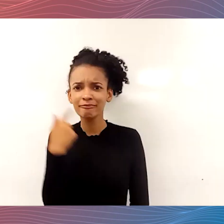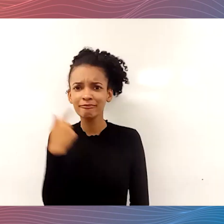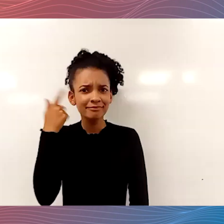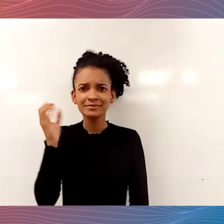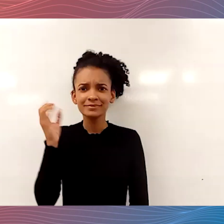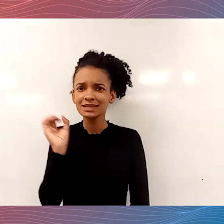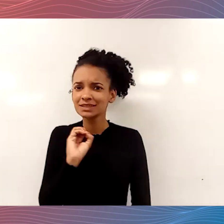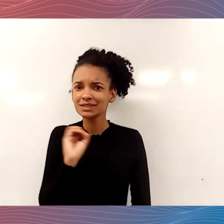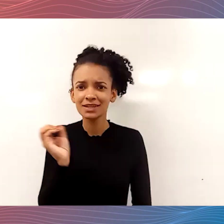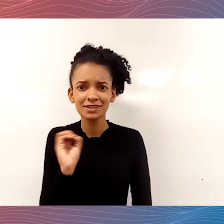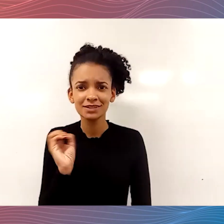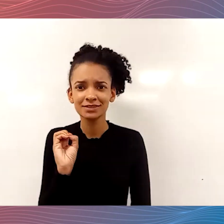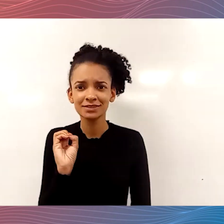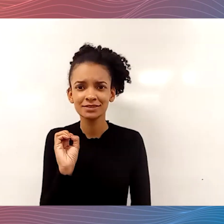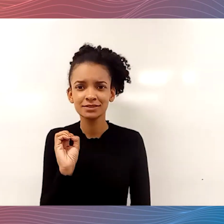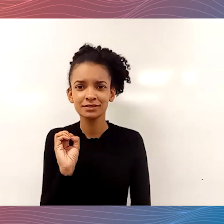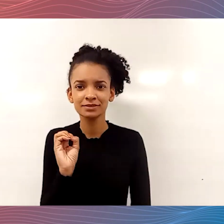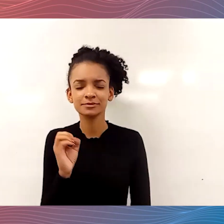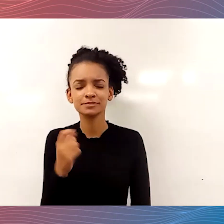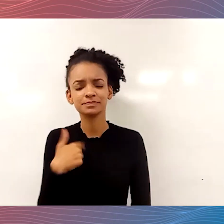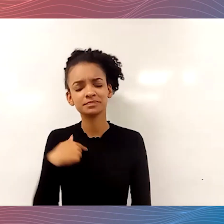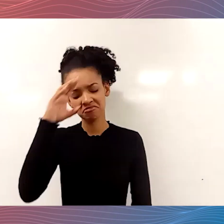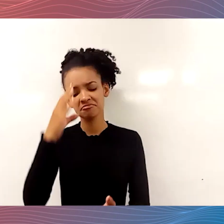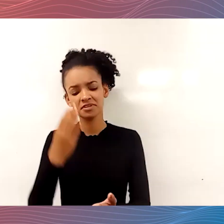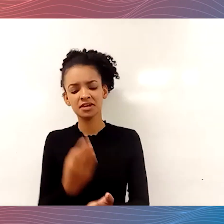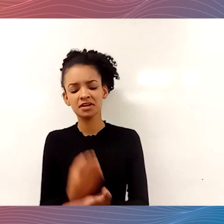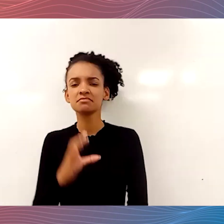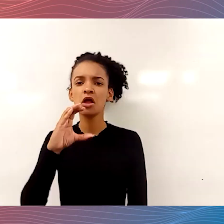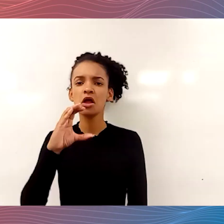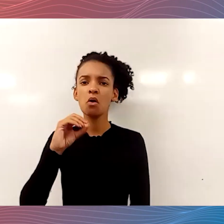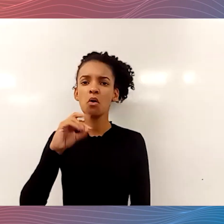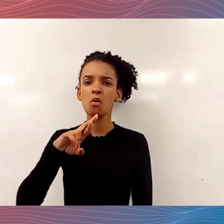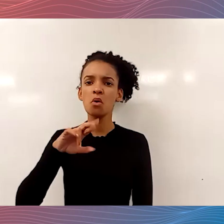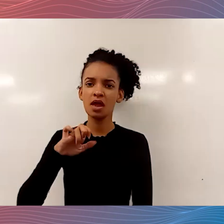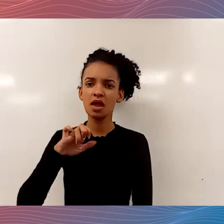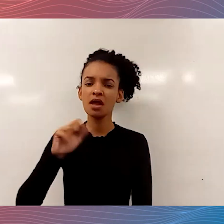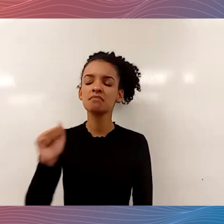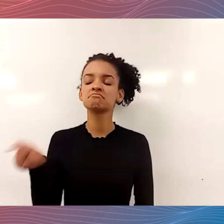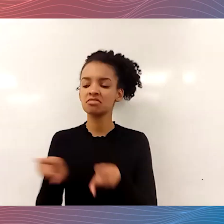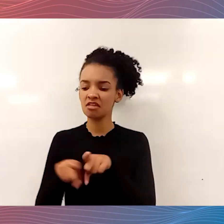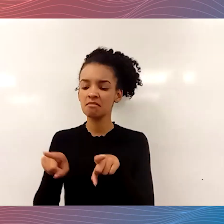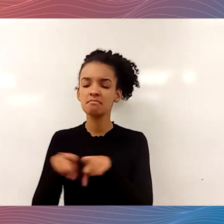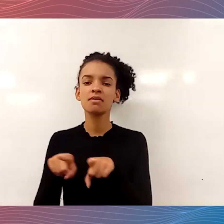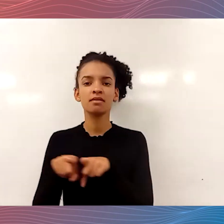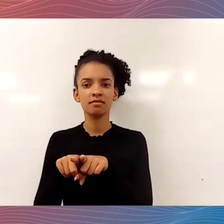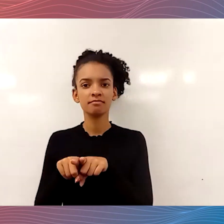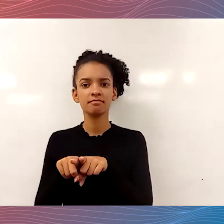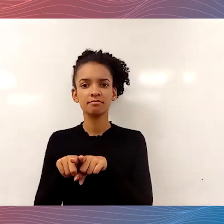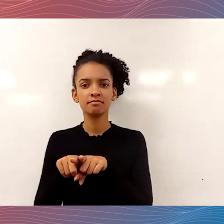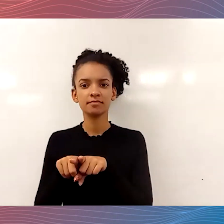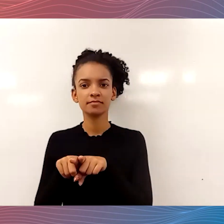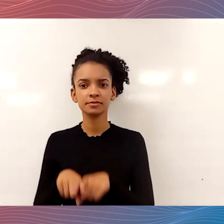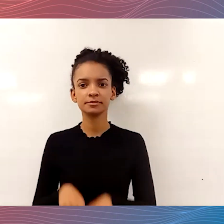Eu creio que a Coreia ainda vai ressuscitar alguma coisa, um trabalho dessa nova forma.